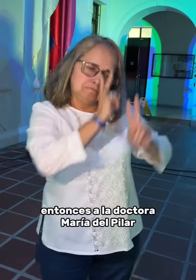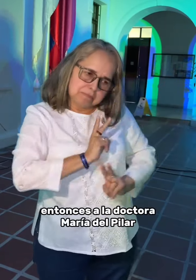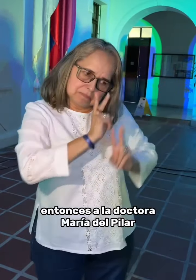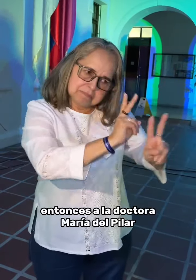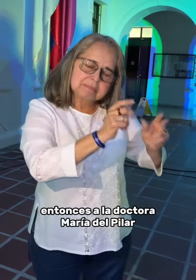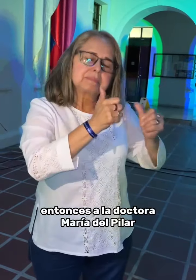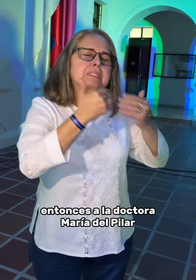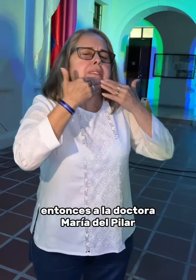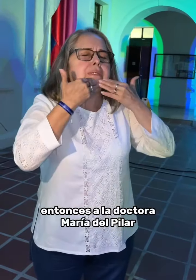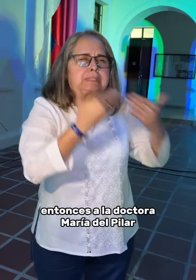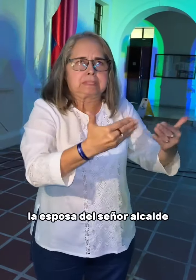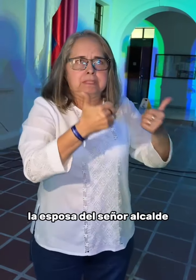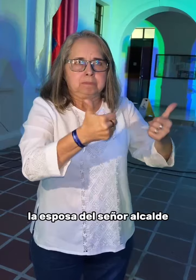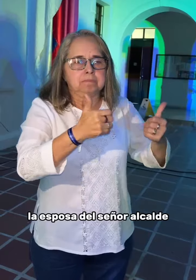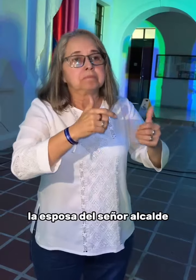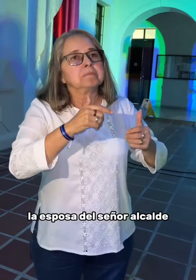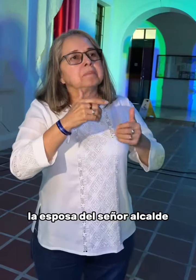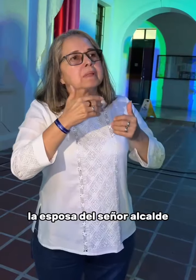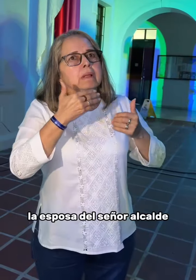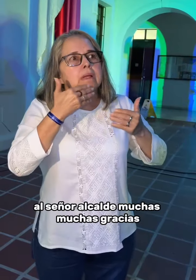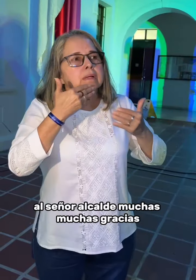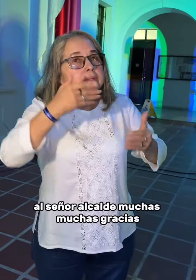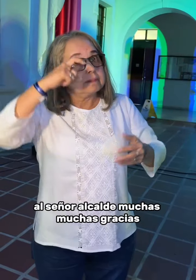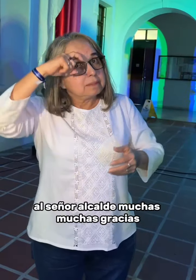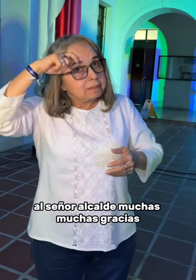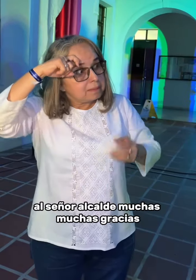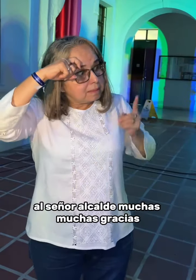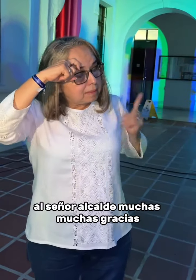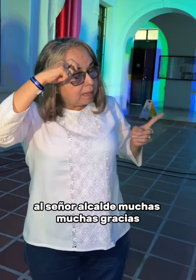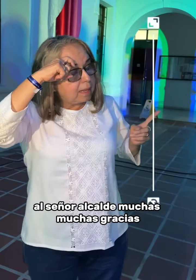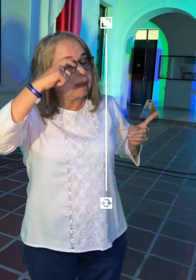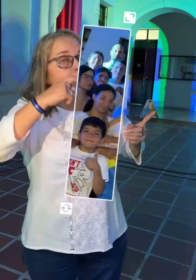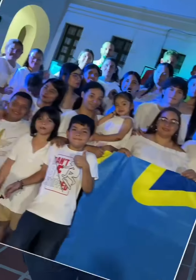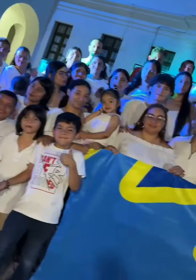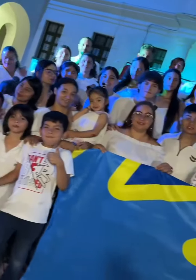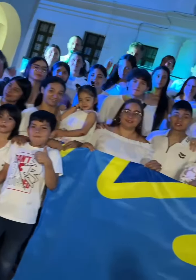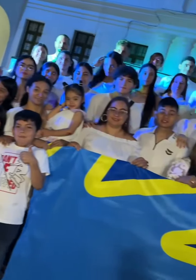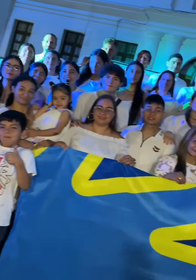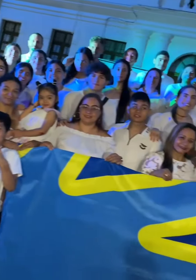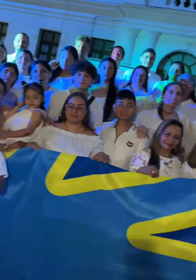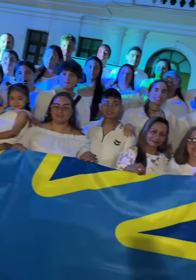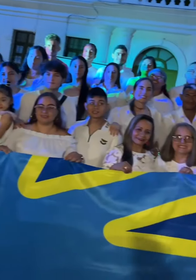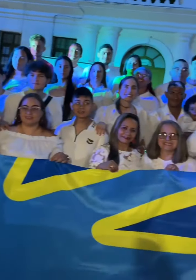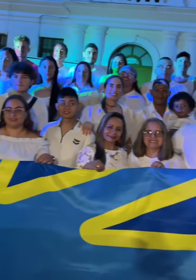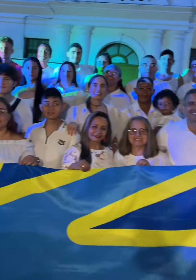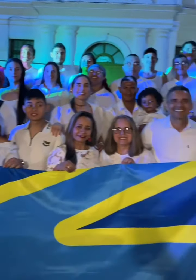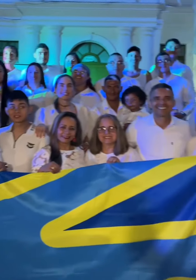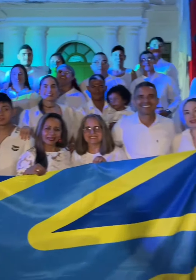Entonces, a la doctora María del Pilar, la esposa del señor alcalde, muchas, muchas gracias.